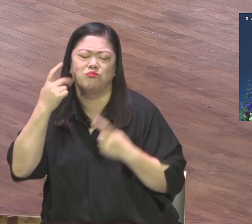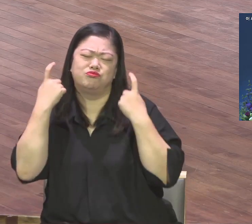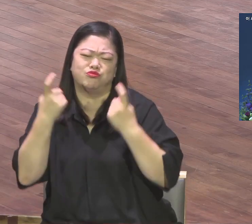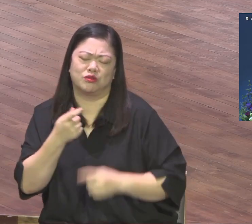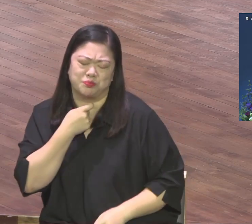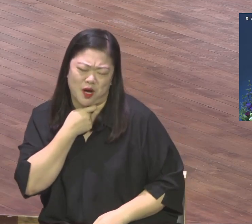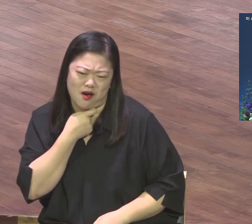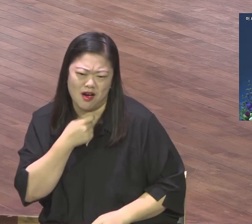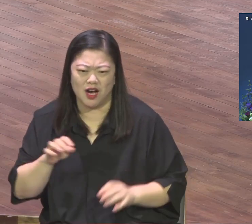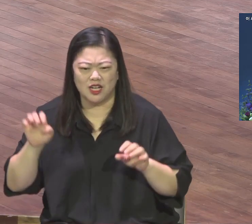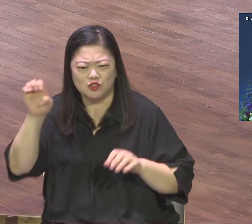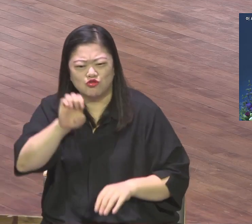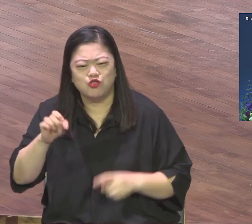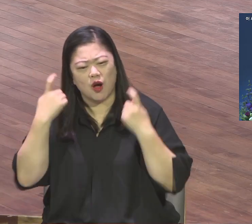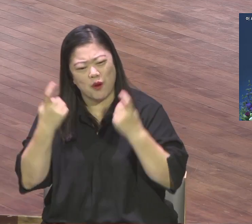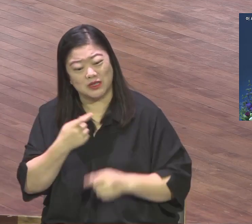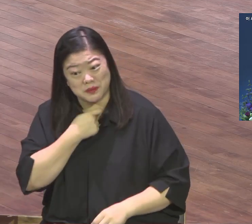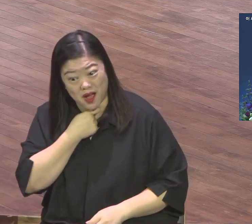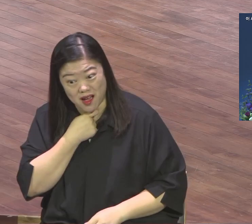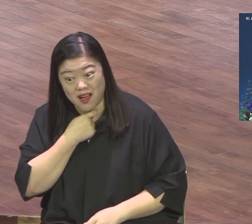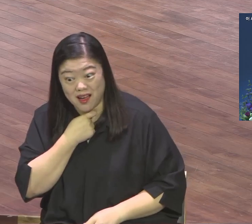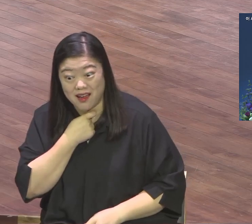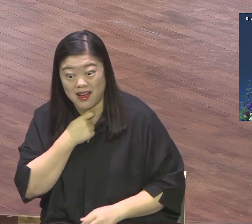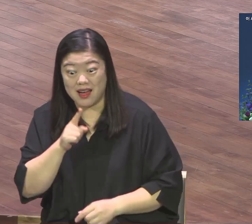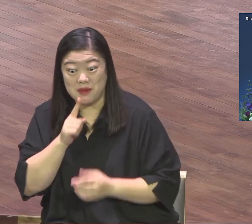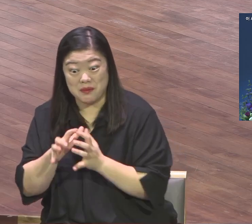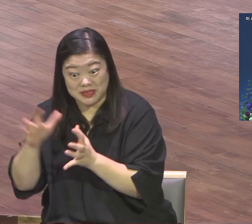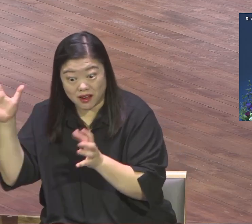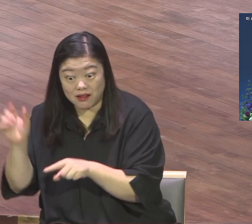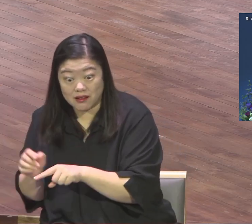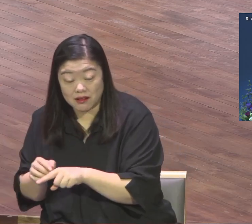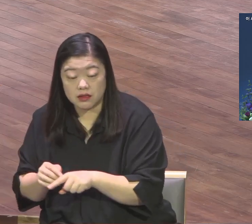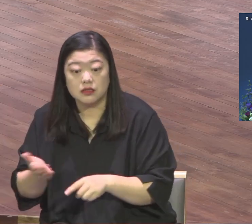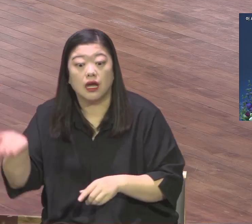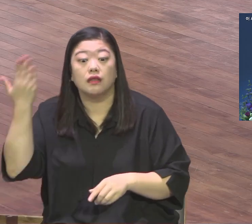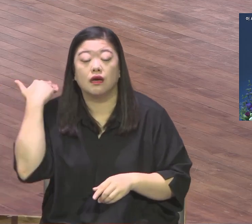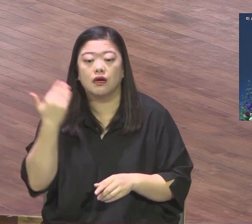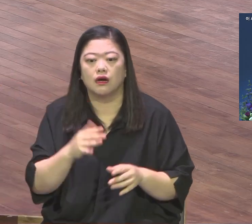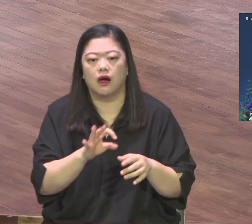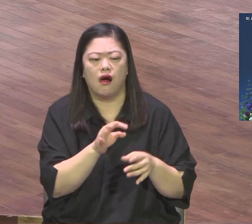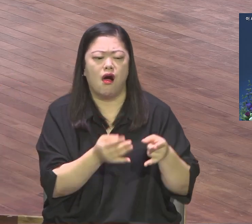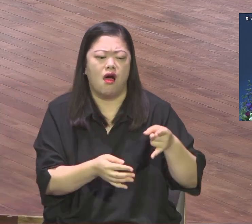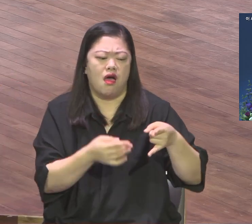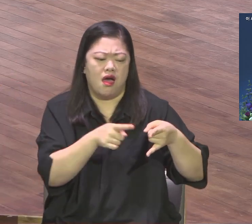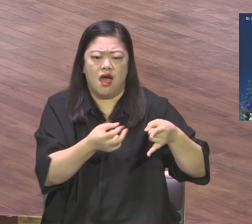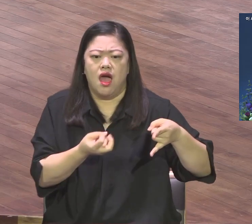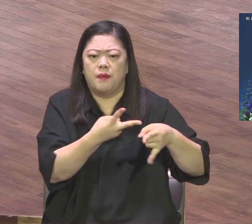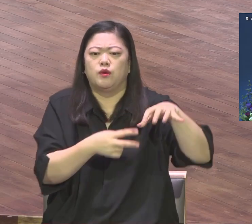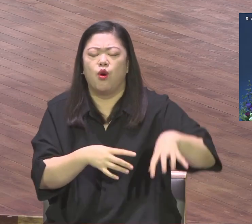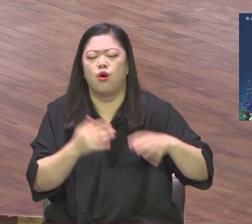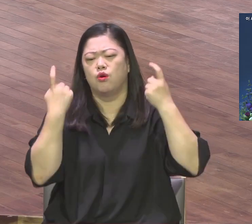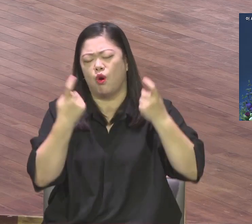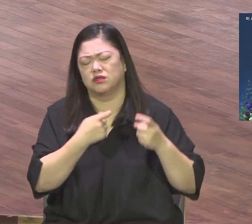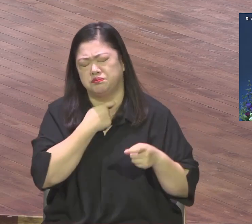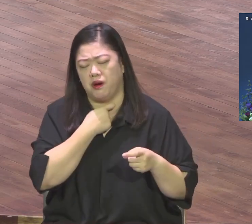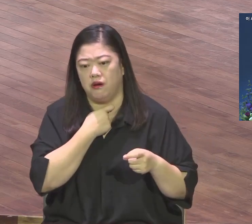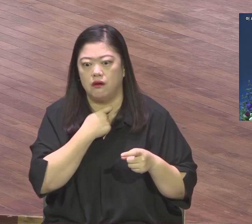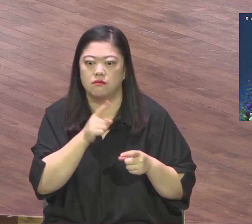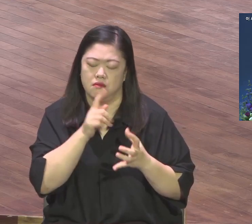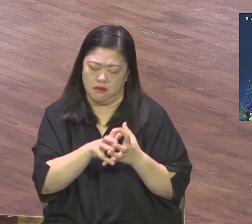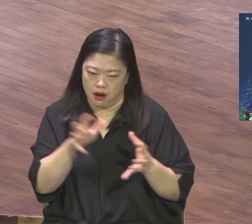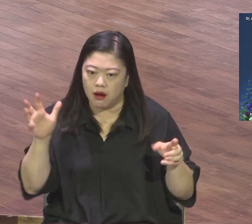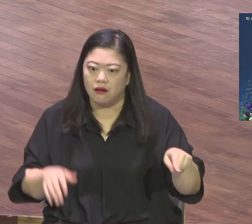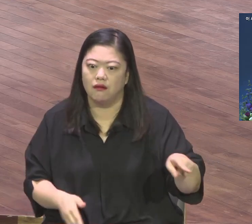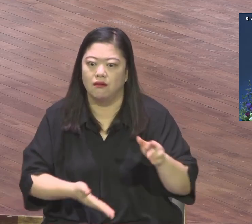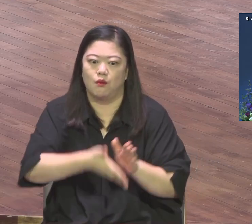도시였습니다. 교통과 산업의 이 중심지. 그런데 영적으로는 아주 혼탁한